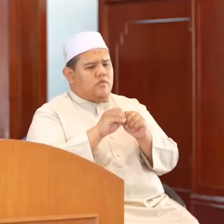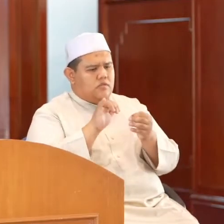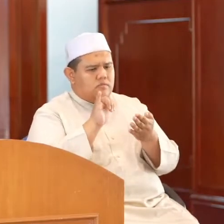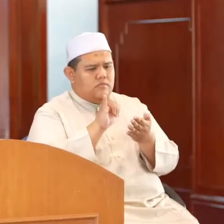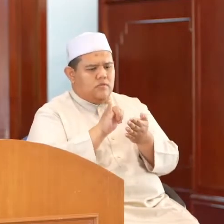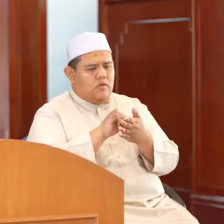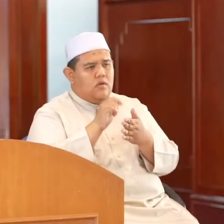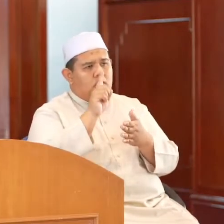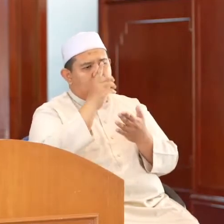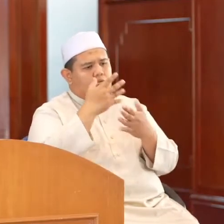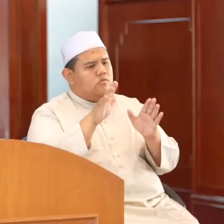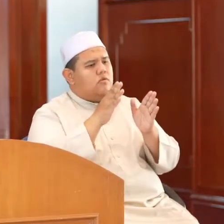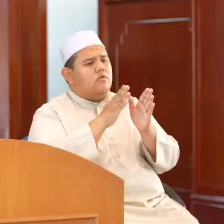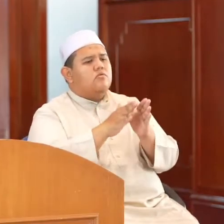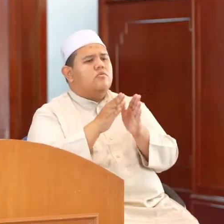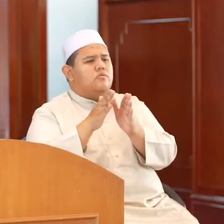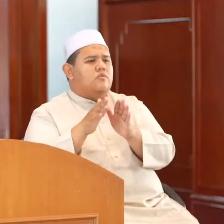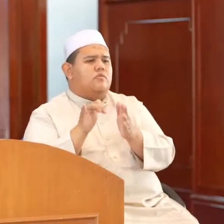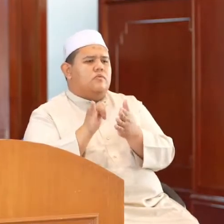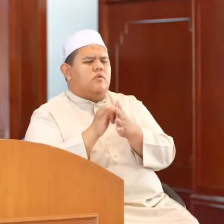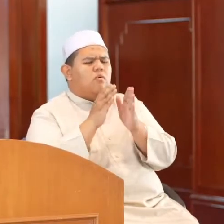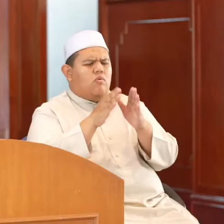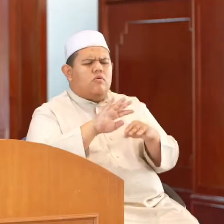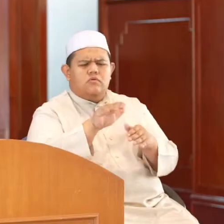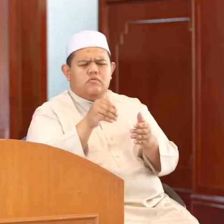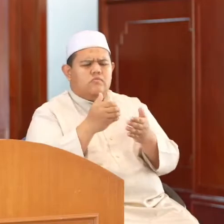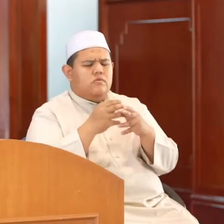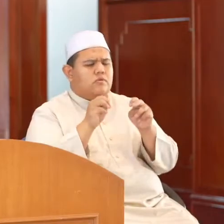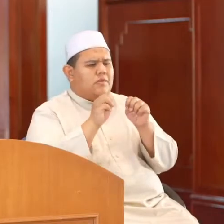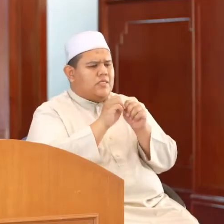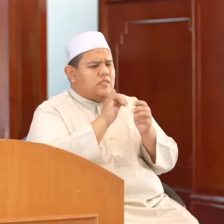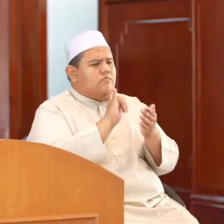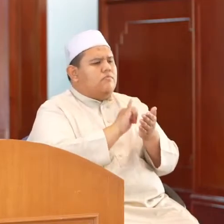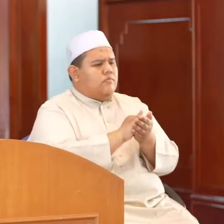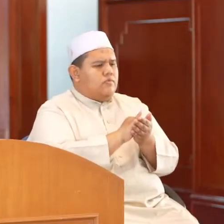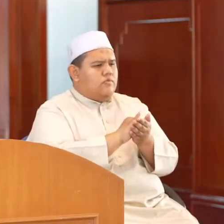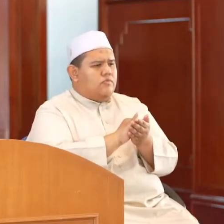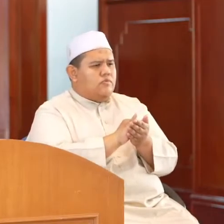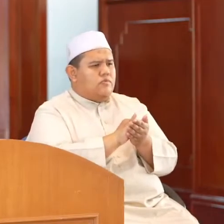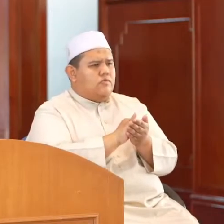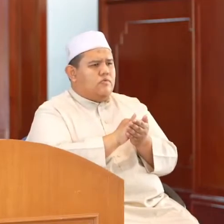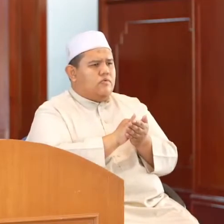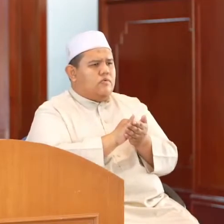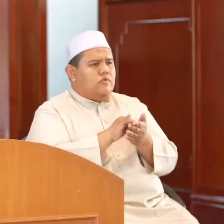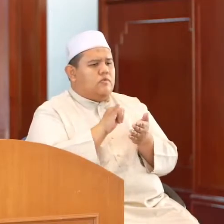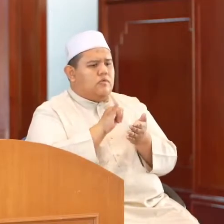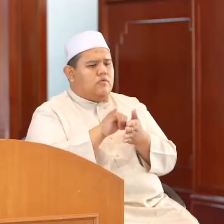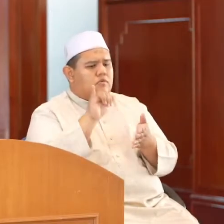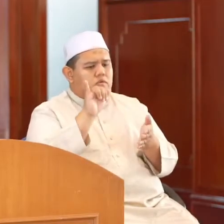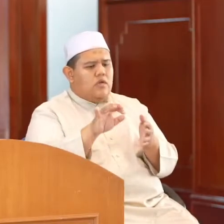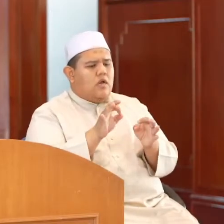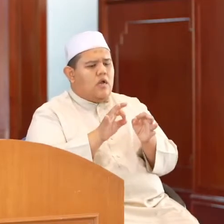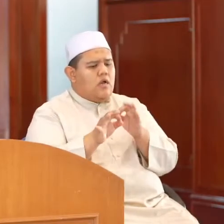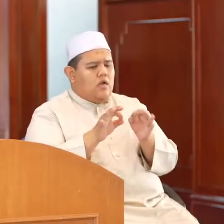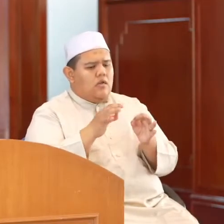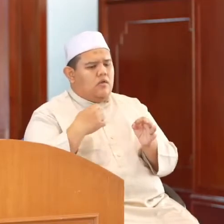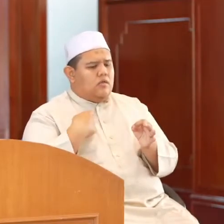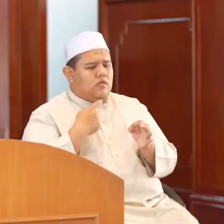Rencam sebuah kehidupan. Kita tengok orang semua macam itulah. Ini yang kalau kita